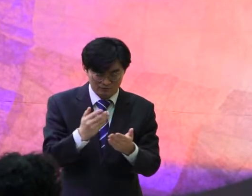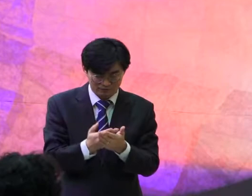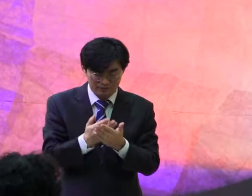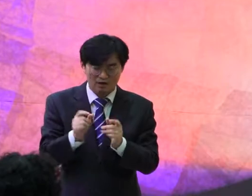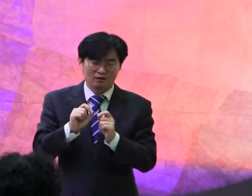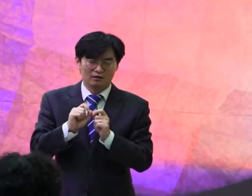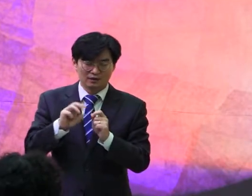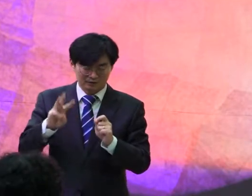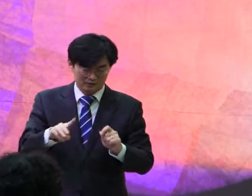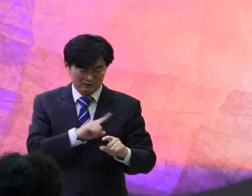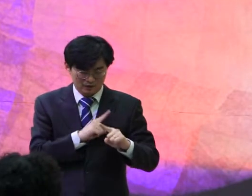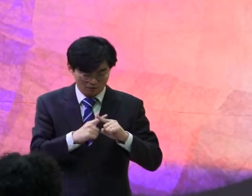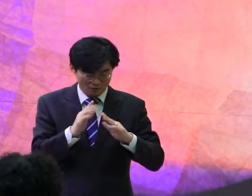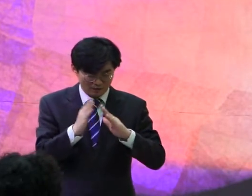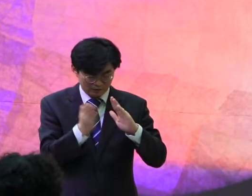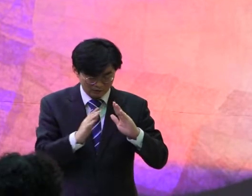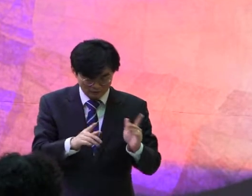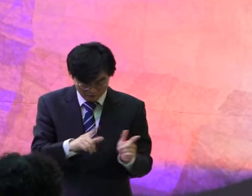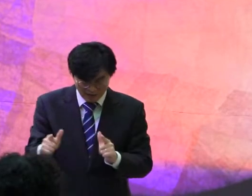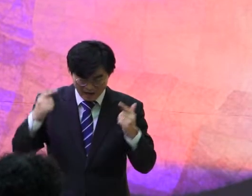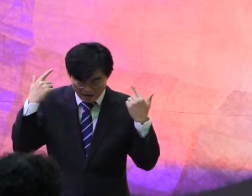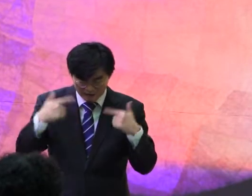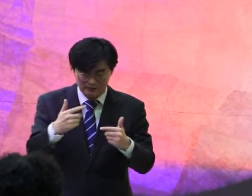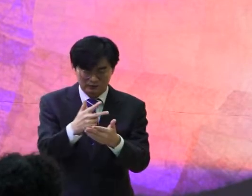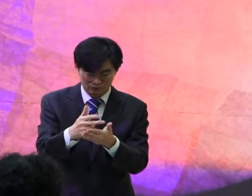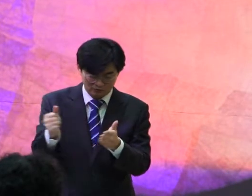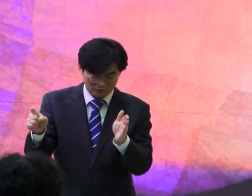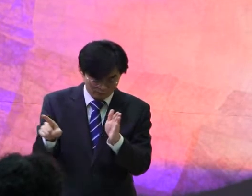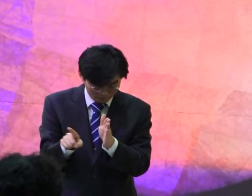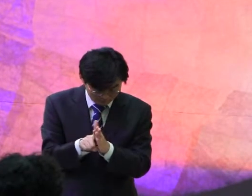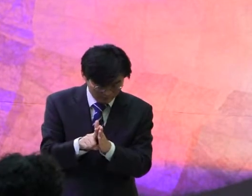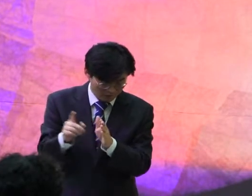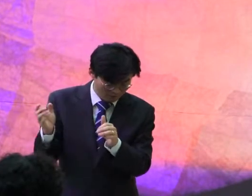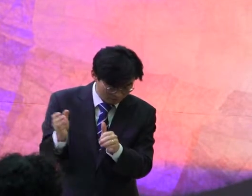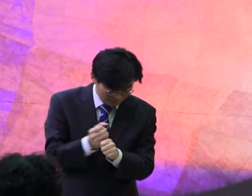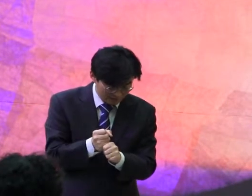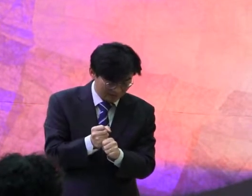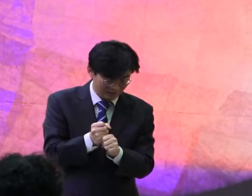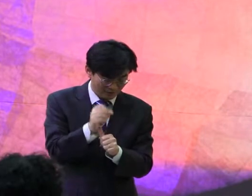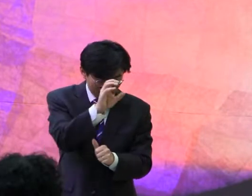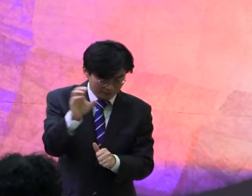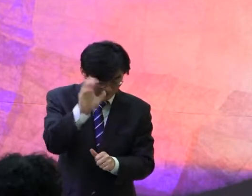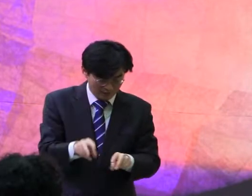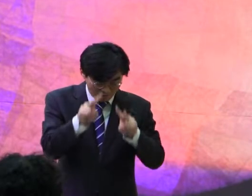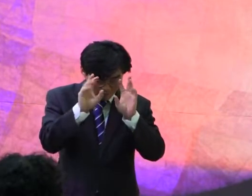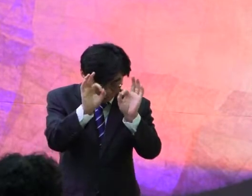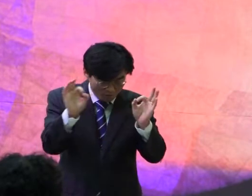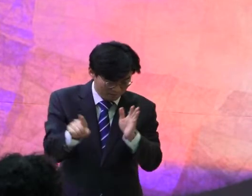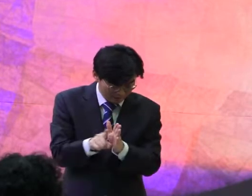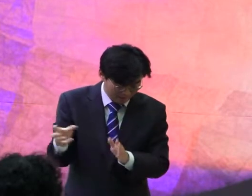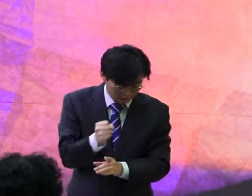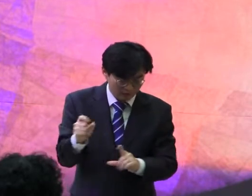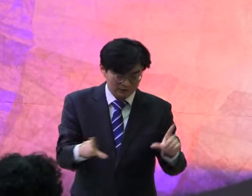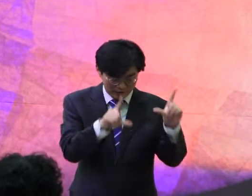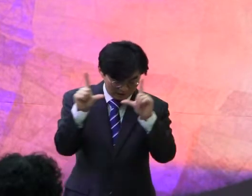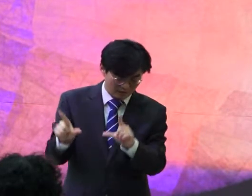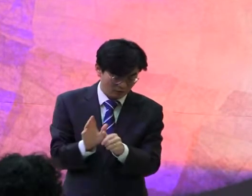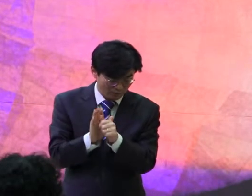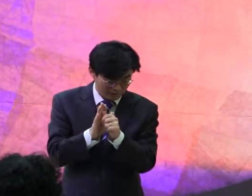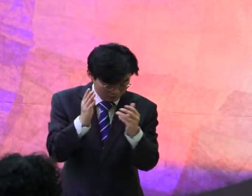가족들이 항상 주님을 붙들고 십자가를 바라보며 살아가게 하여 주시옵소서. 영천제 가족 중에서 육신의